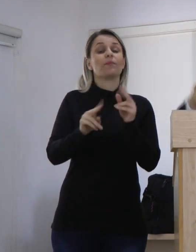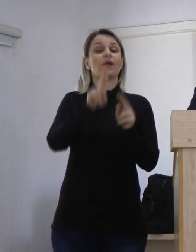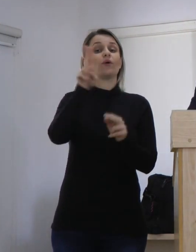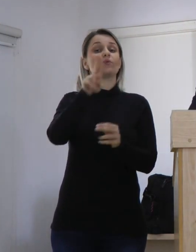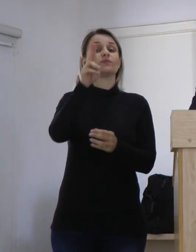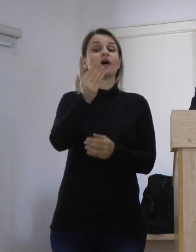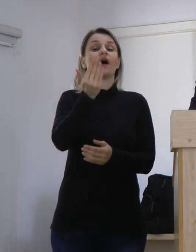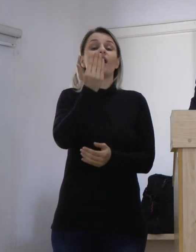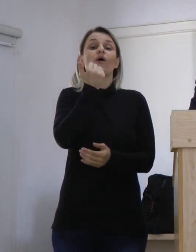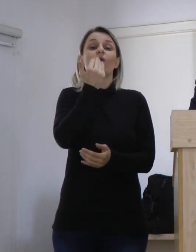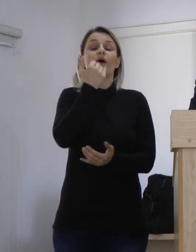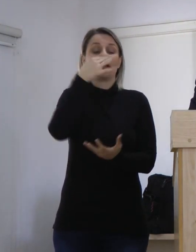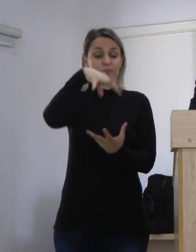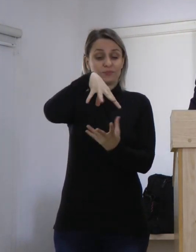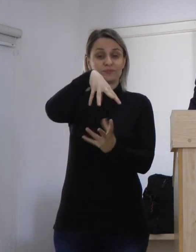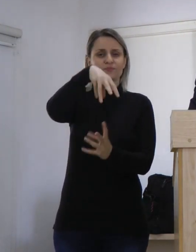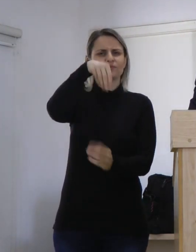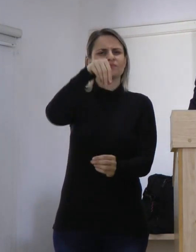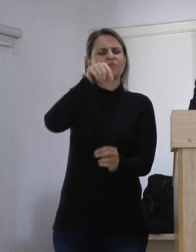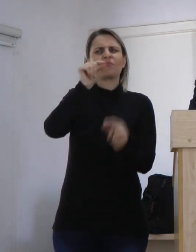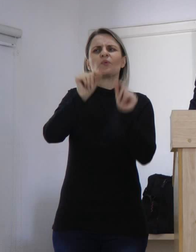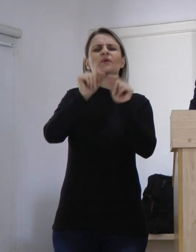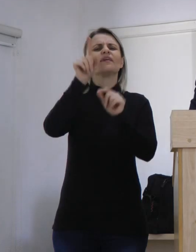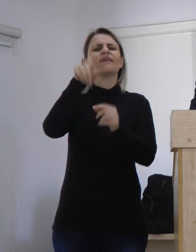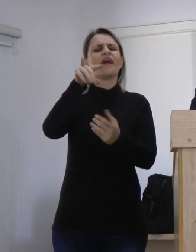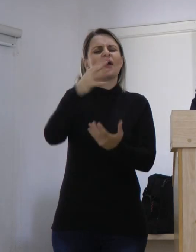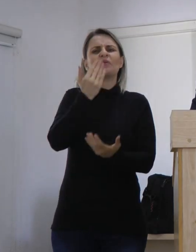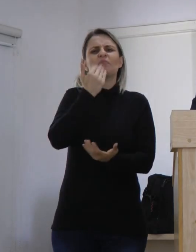almas? Capítulo 18 do livro Nosso Lar.